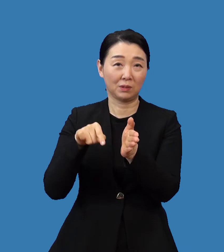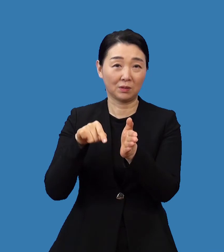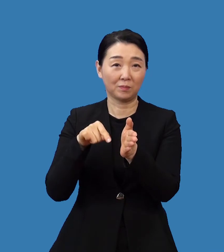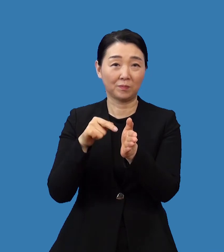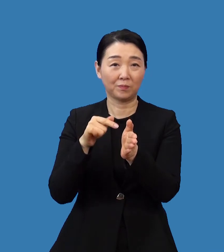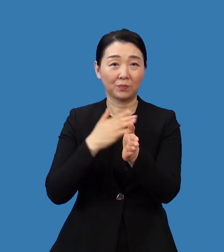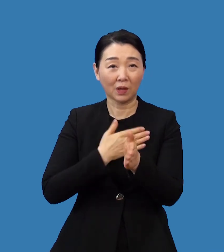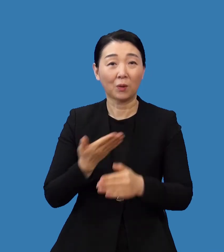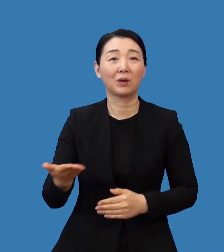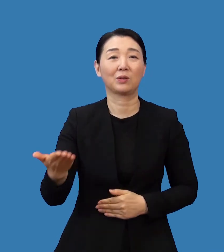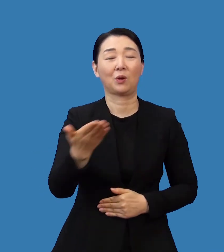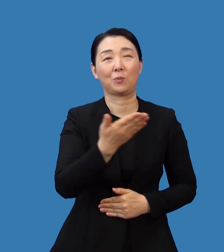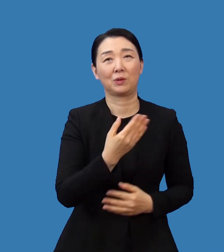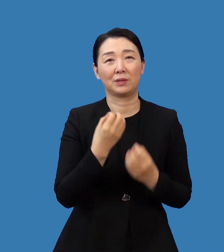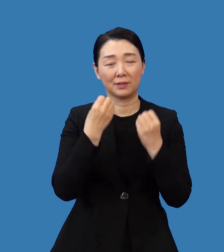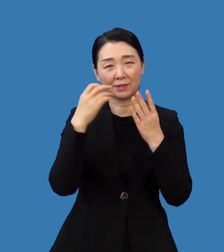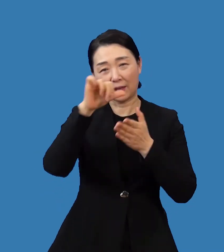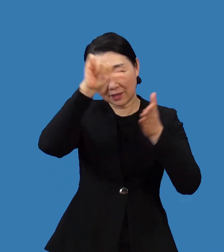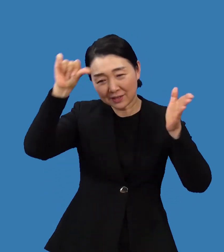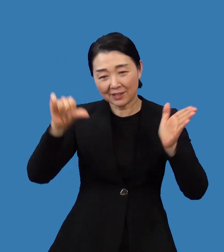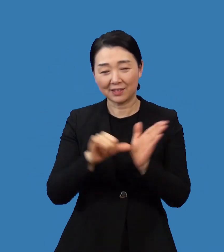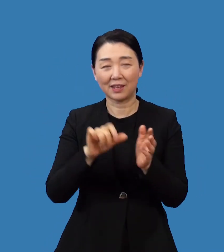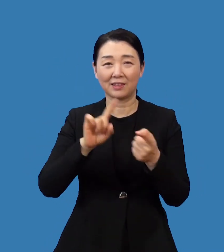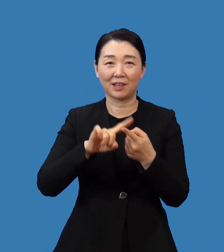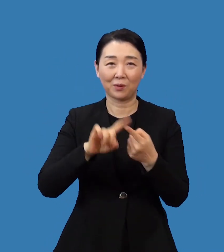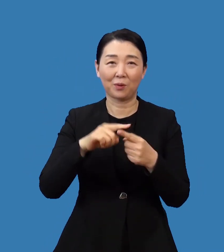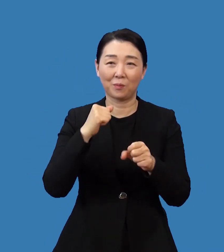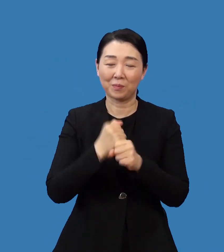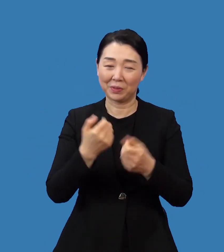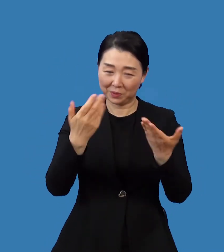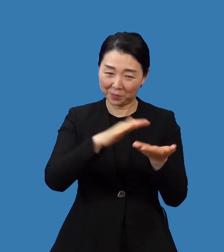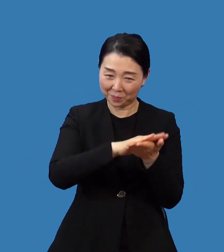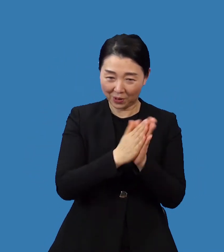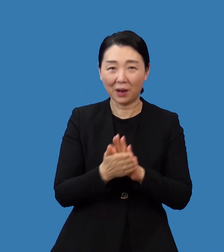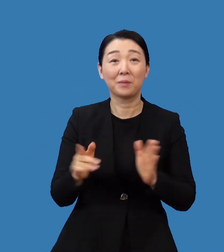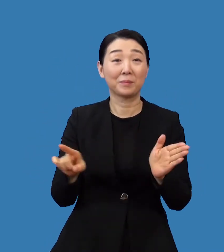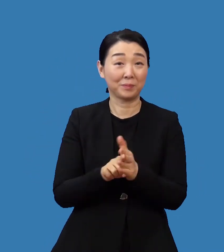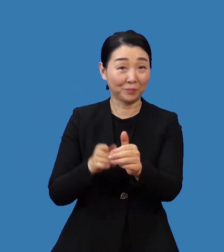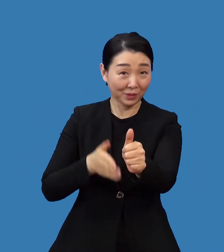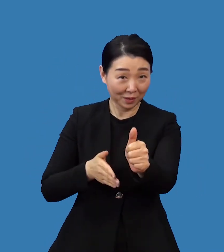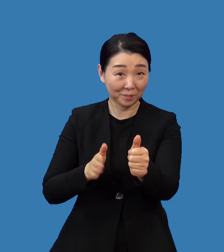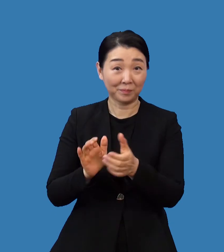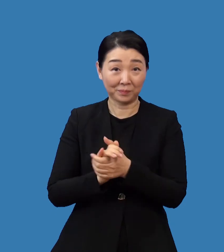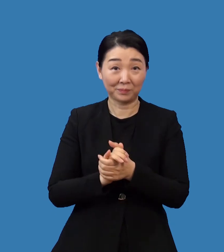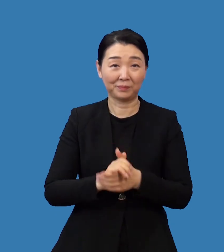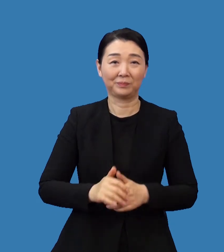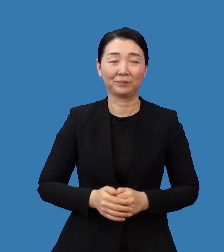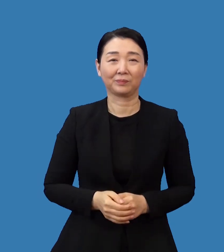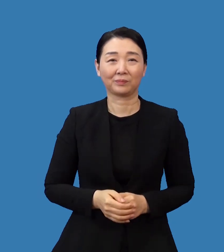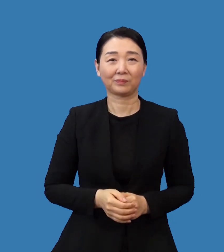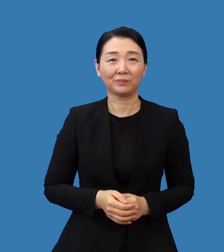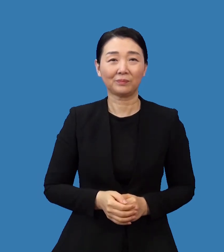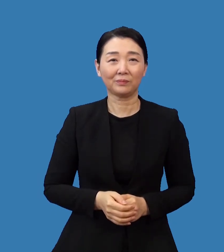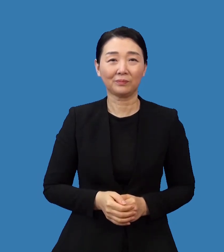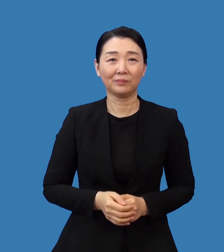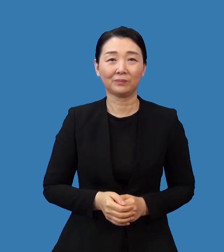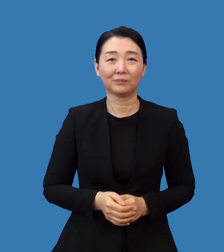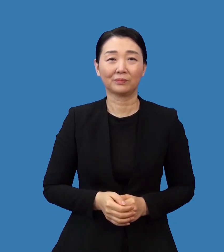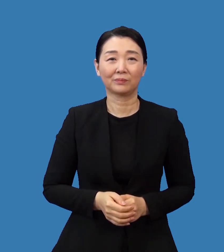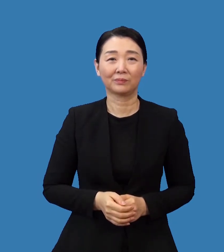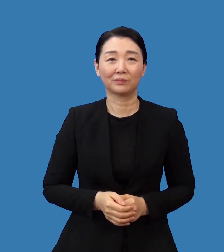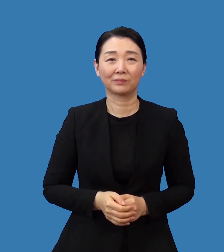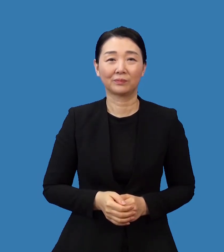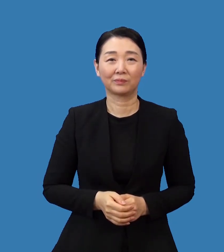저와 여러분을 새 인생으로 만들어 주시는 것을 믿으시기 바랍니다. 아멘. 네.